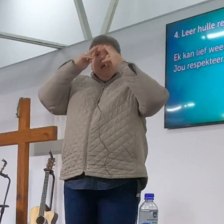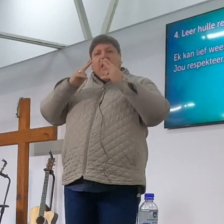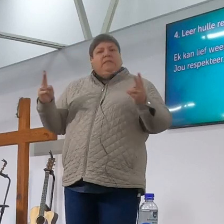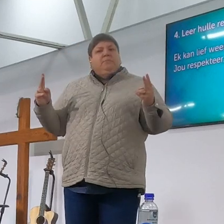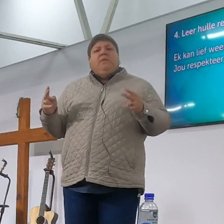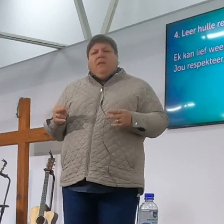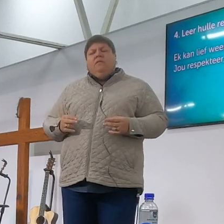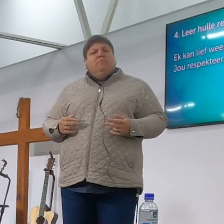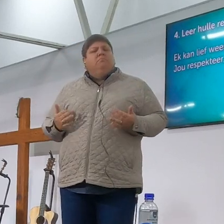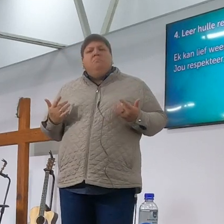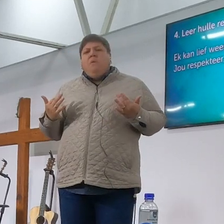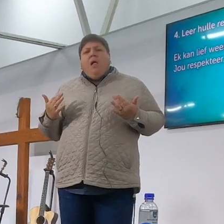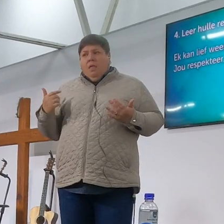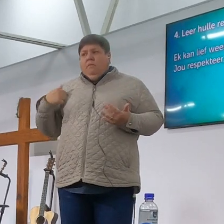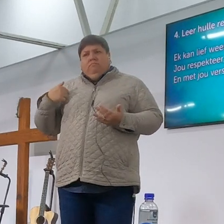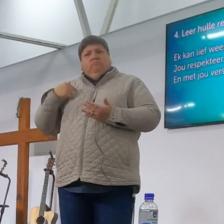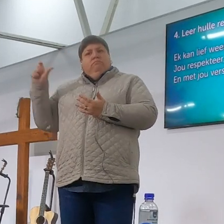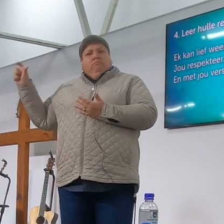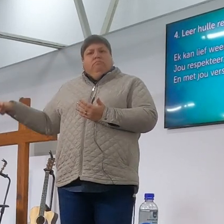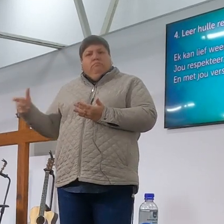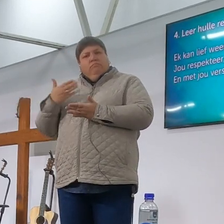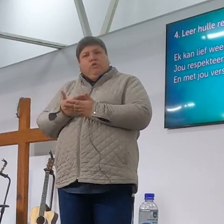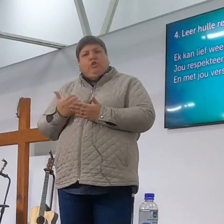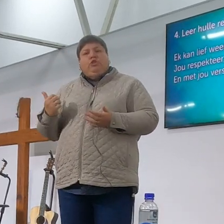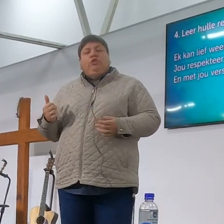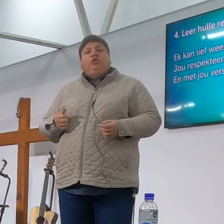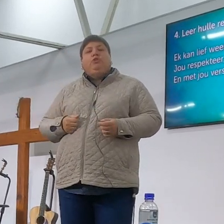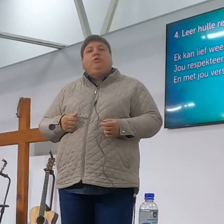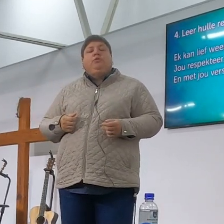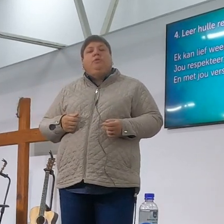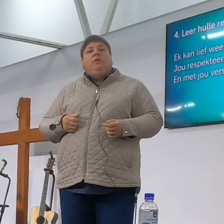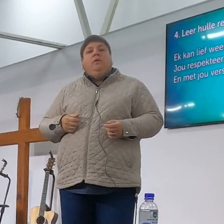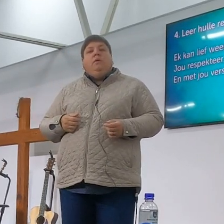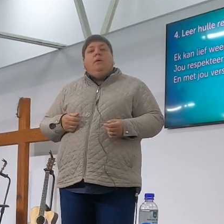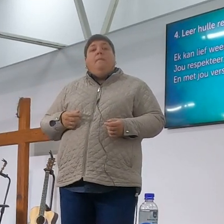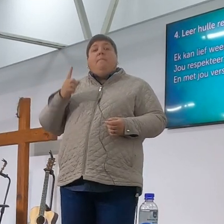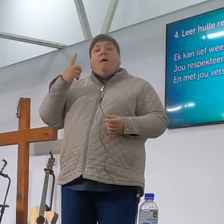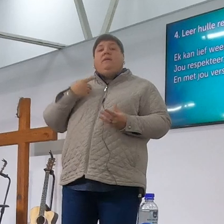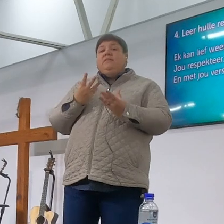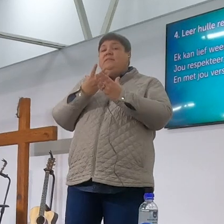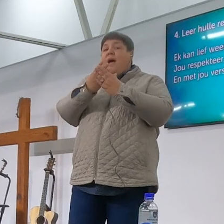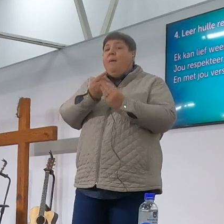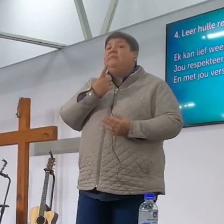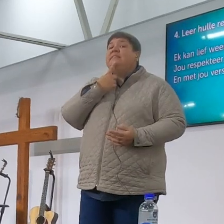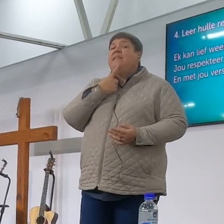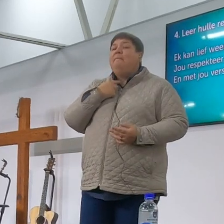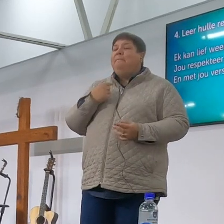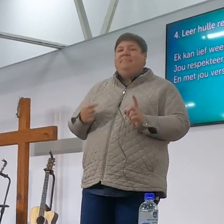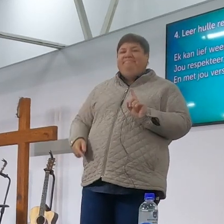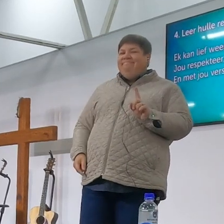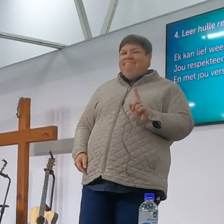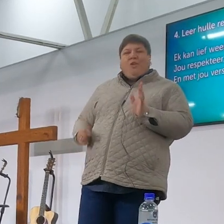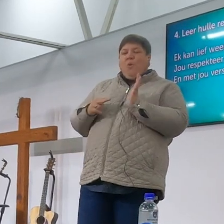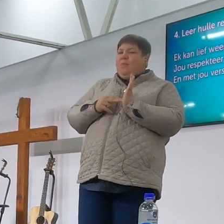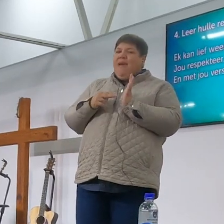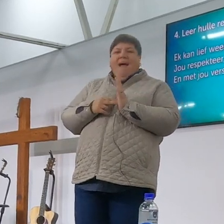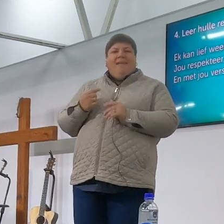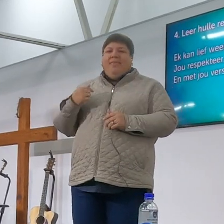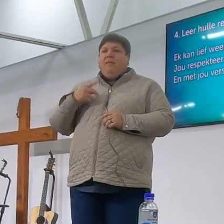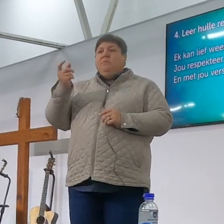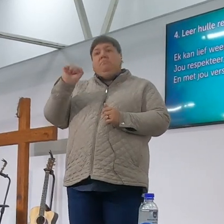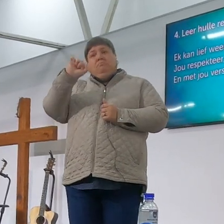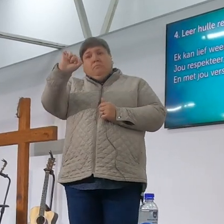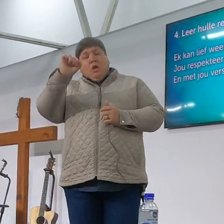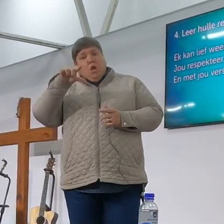En ek kan rarig. Ek kan rarig. Maar ek hoef nie noodwendig met jou saam te stem. En dis 'n moeilike ding om te